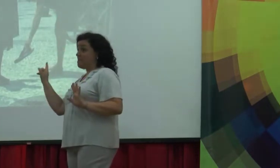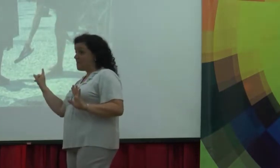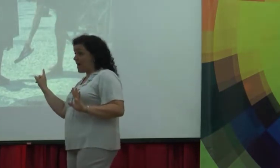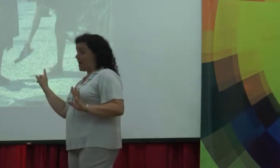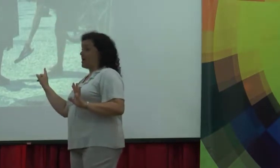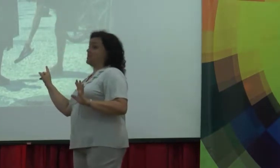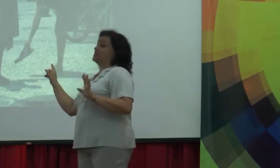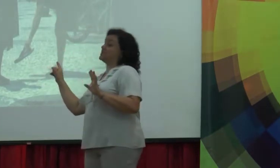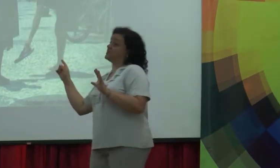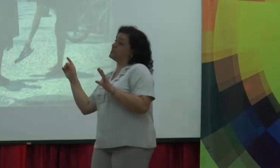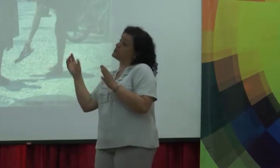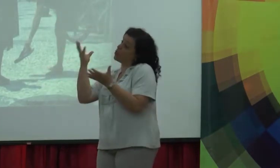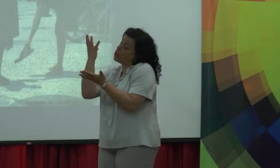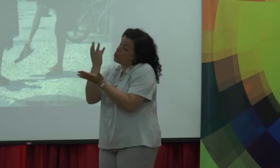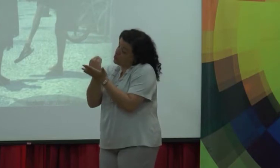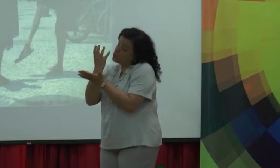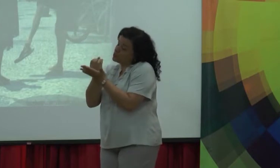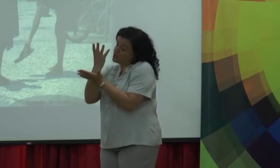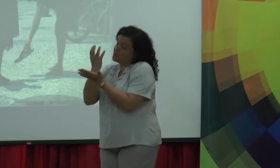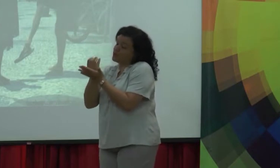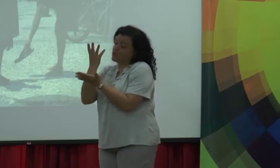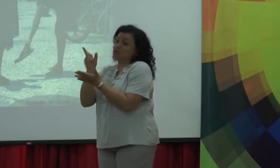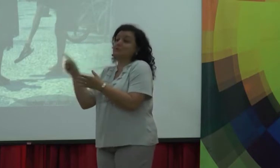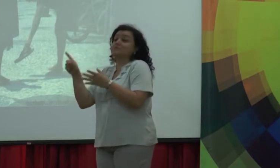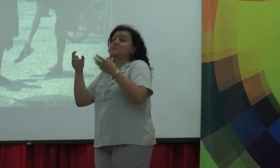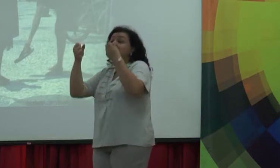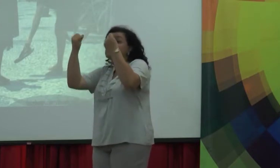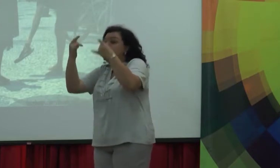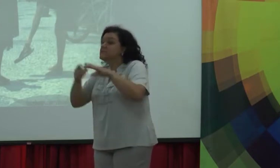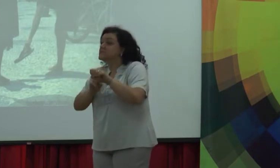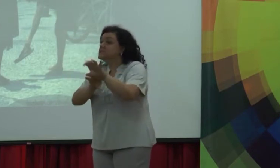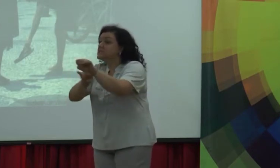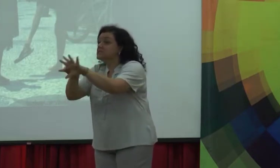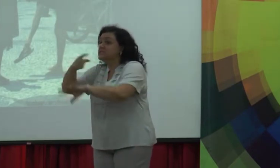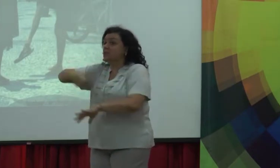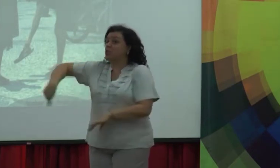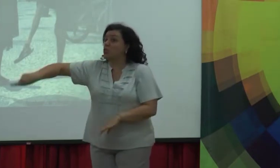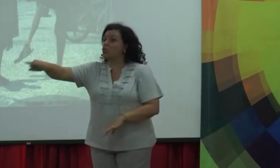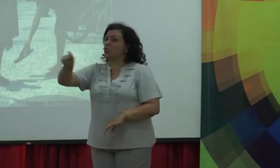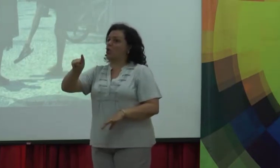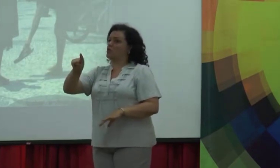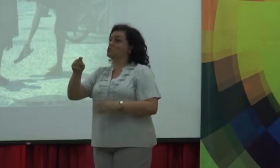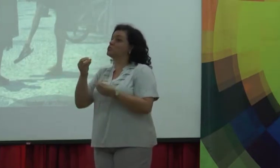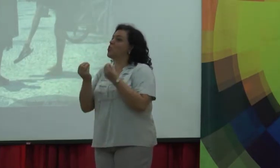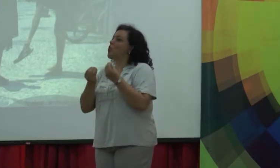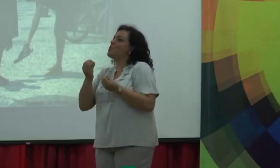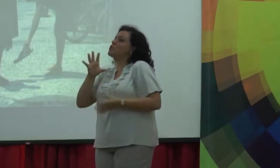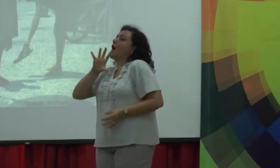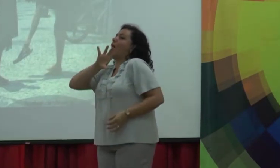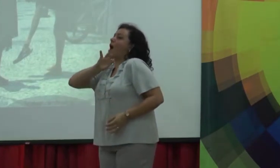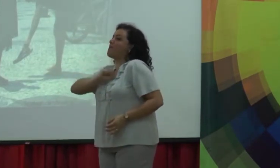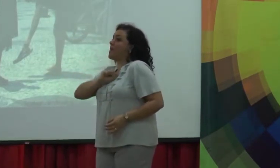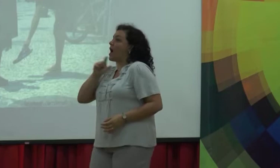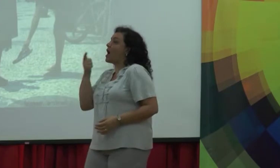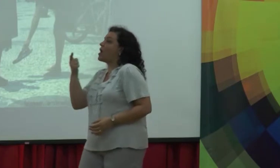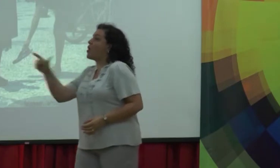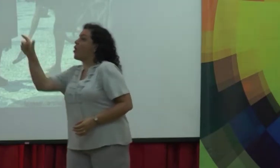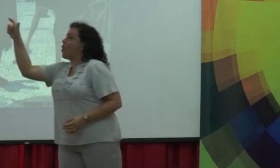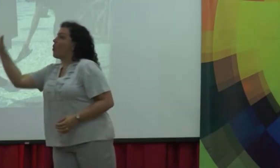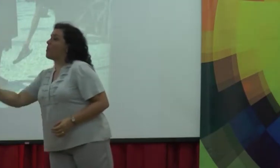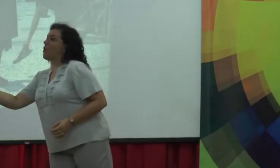né? Ah, não, eu sou meio egoísta, eu não vou dar. Mas a doutrina espírita nos ensina que